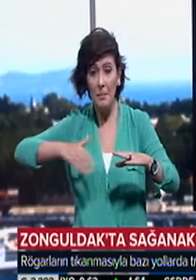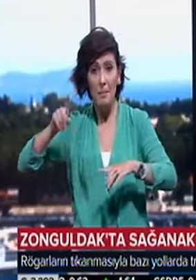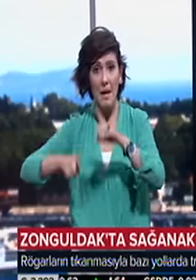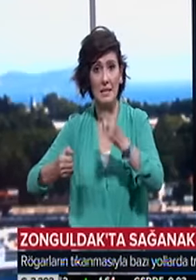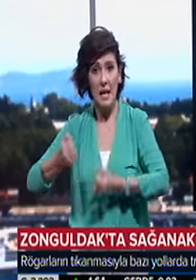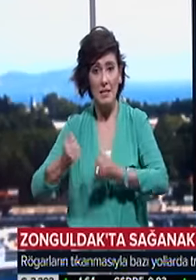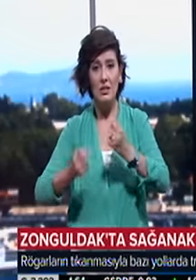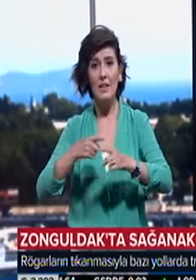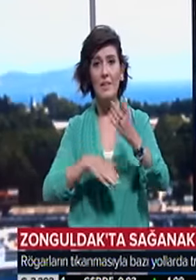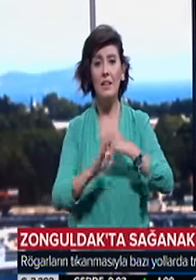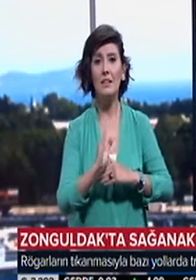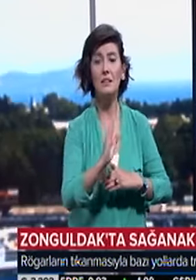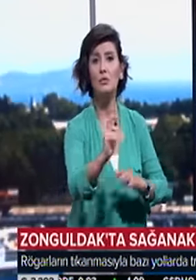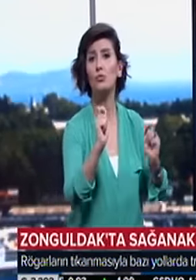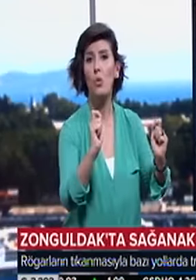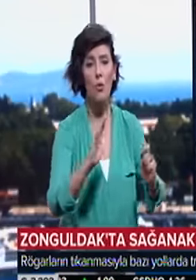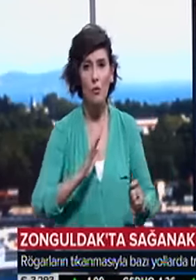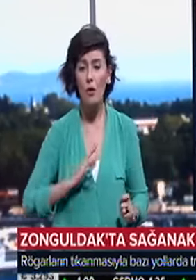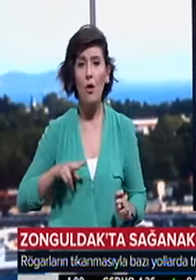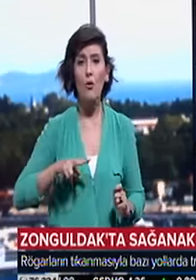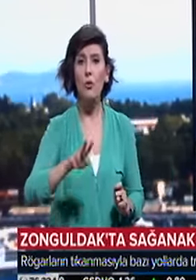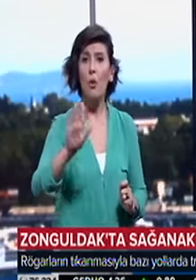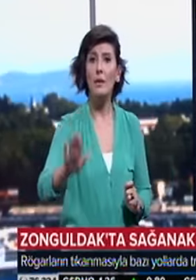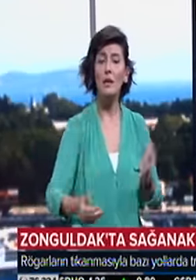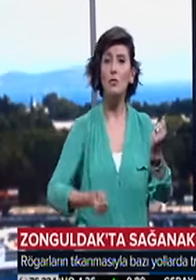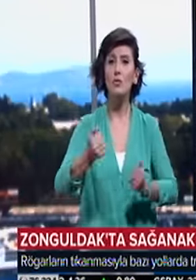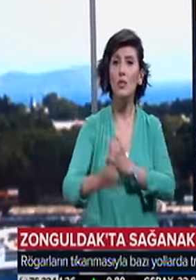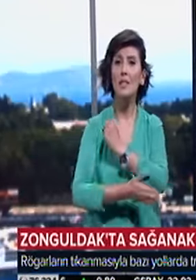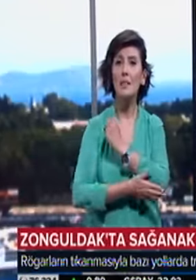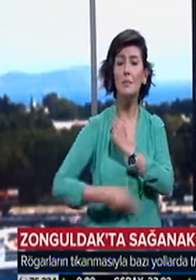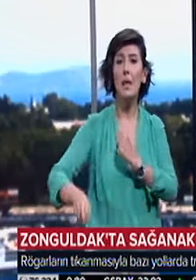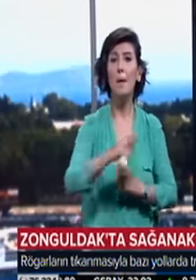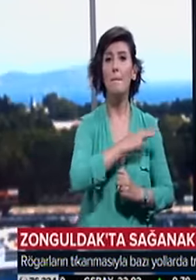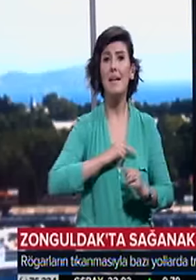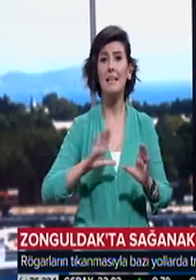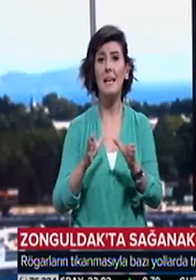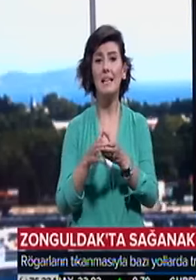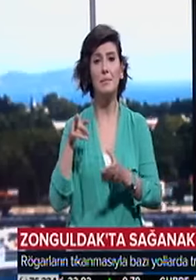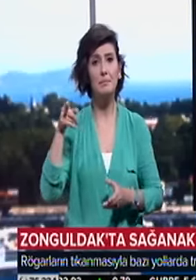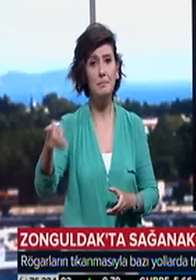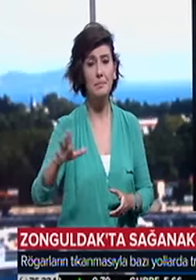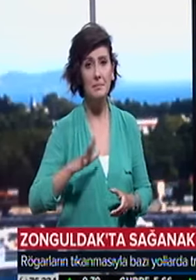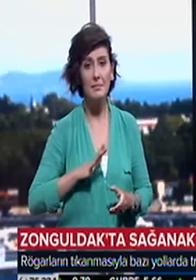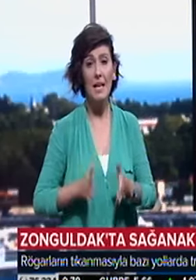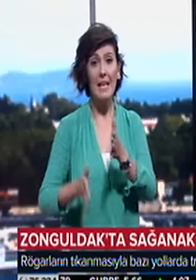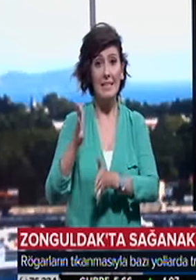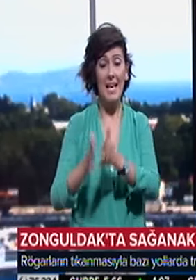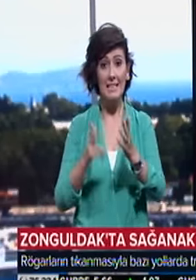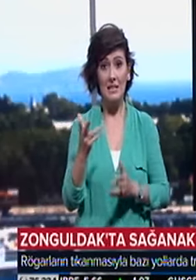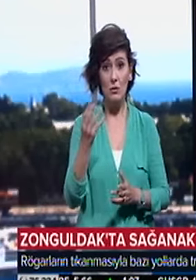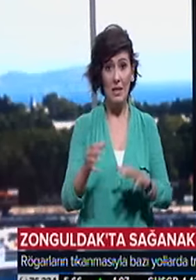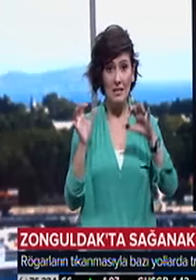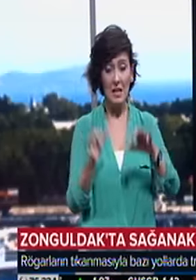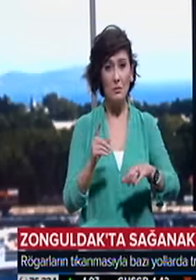yolundaki bazı araçlar trafikte ilerlemekte zorlandı. Yolda kalan sürücülerin yardımına belediye ekipleri yetişti.